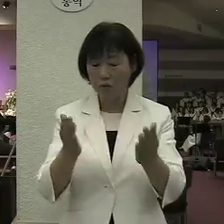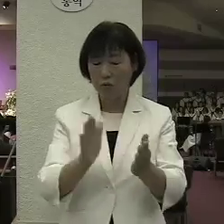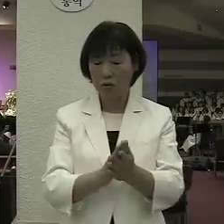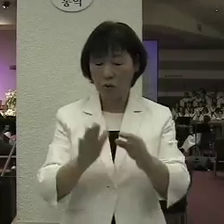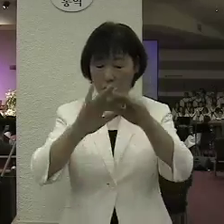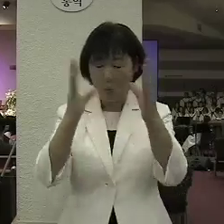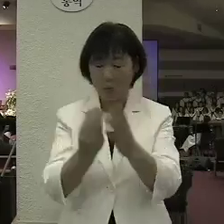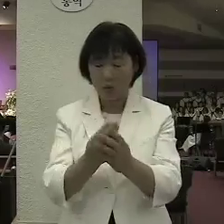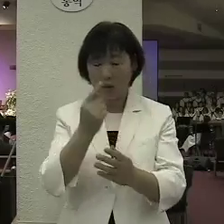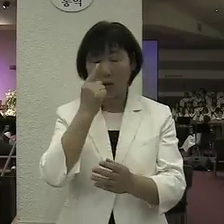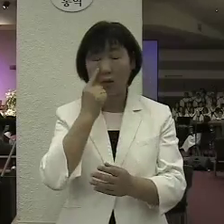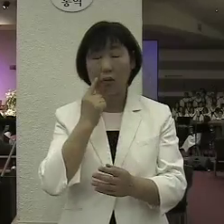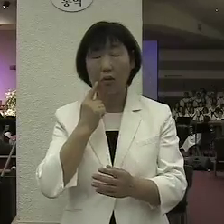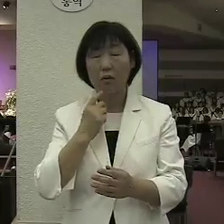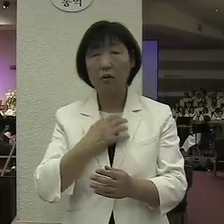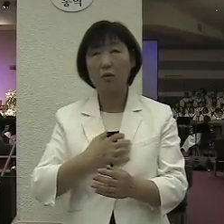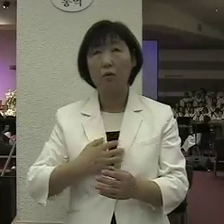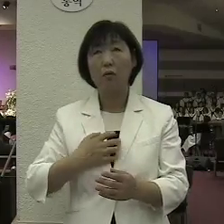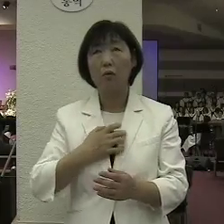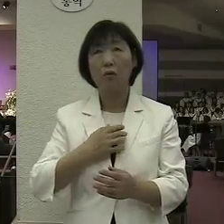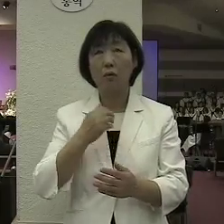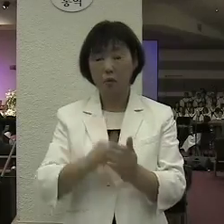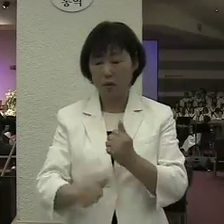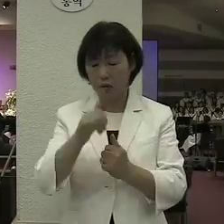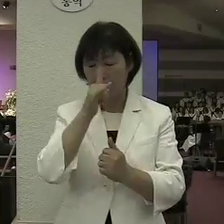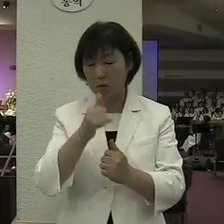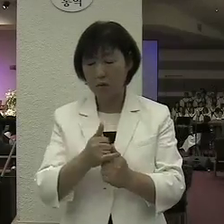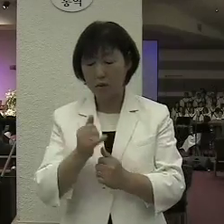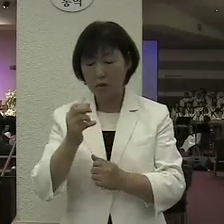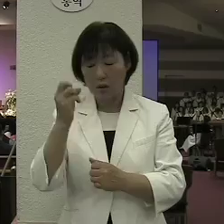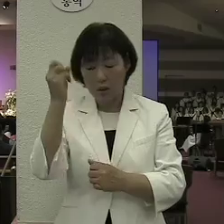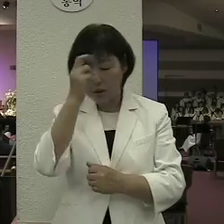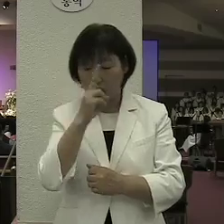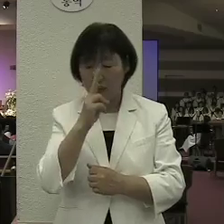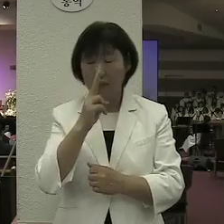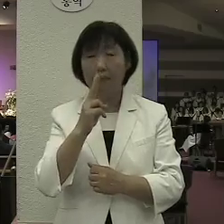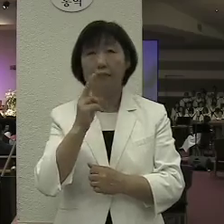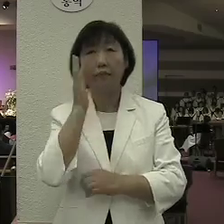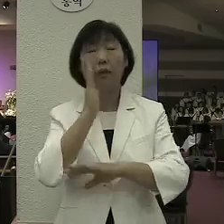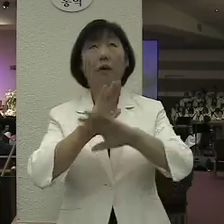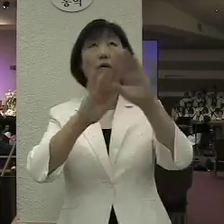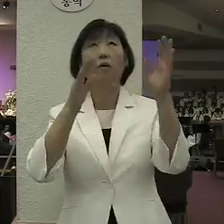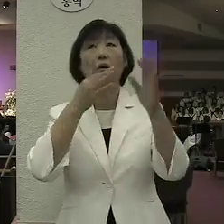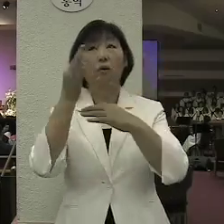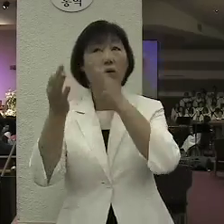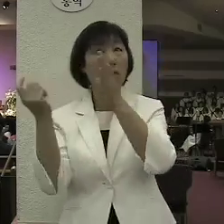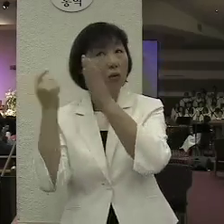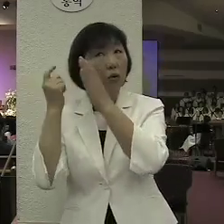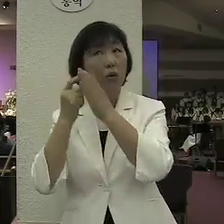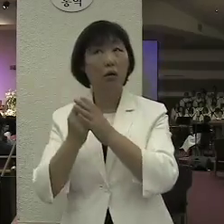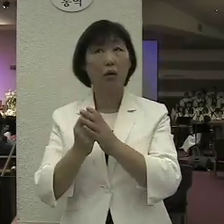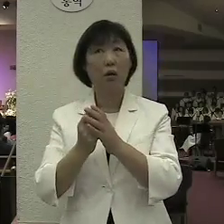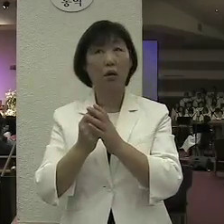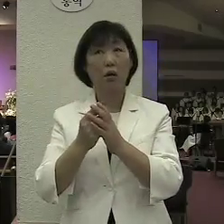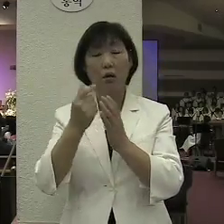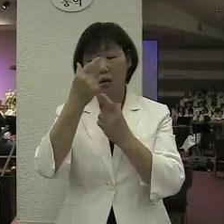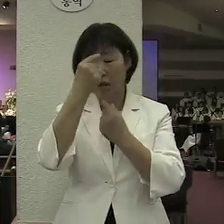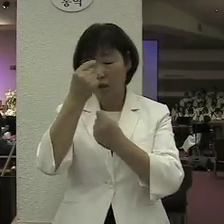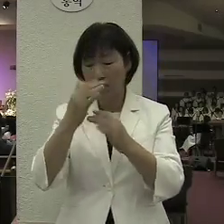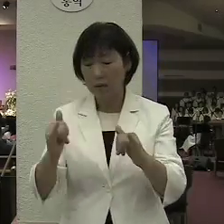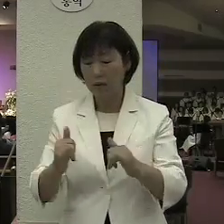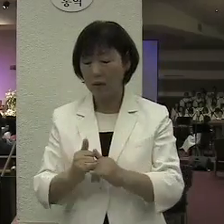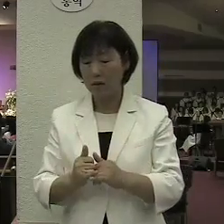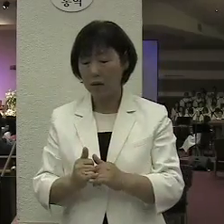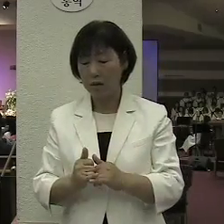보좌에 앉으신 하나님 오른손에 그 책이 있는데, 하나님의 비밀과 하나님의 언약과 하나님의 구속 약속이 있는